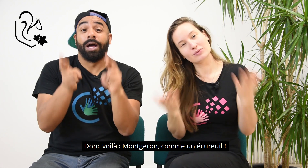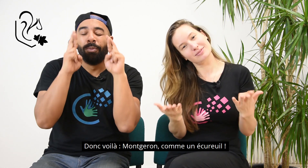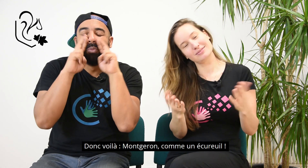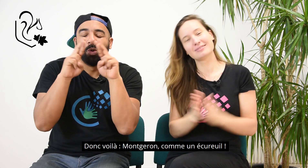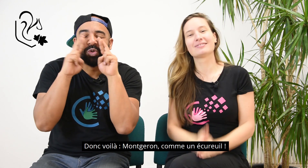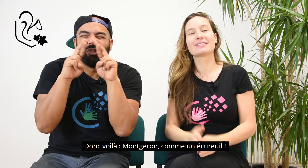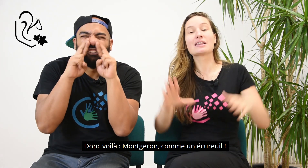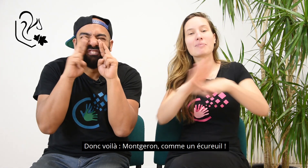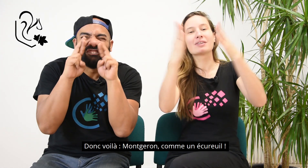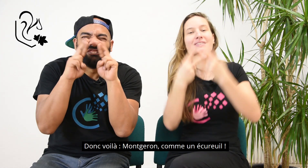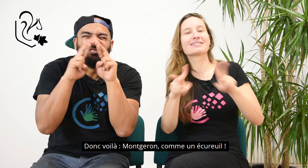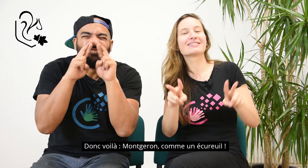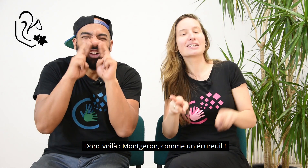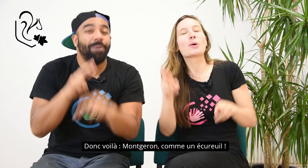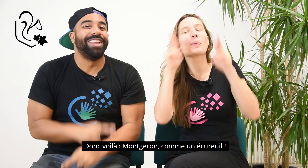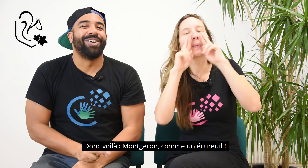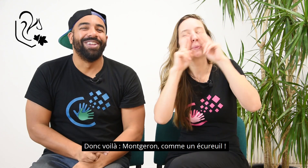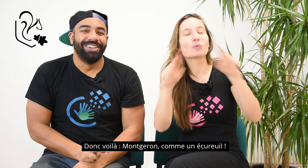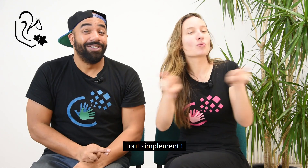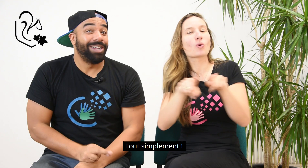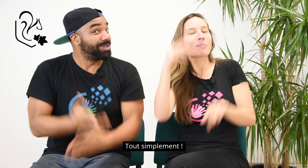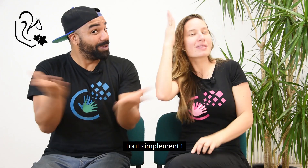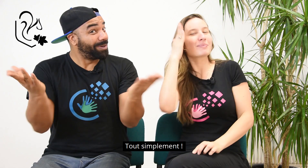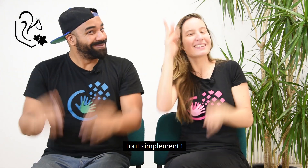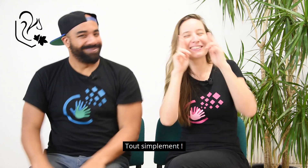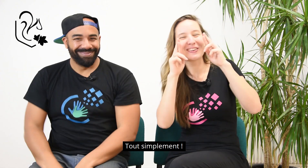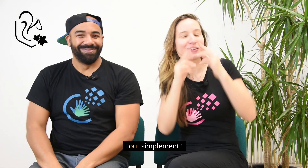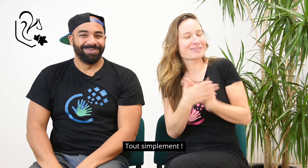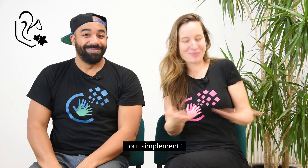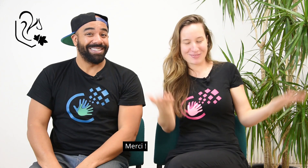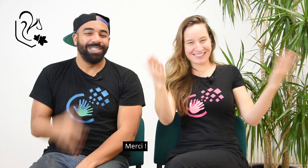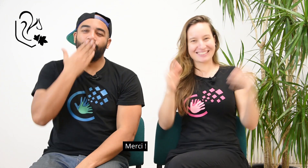Montgeron, comme un écureuil. Voilà, tout simplement. Merci.